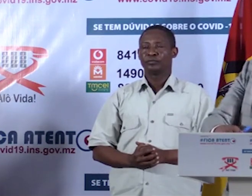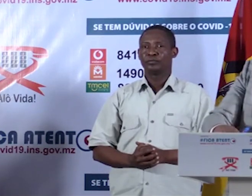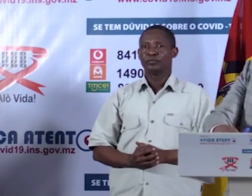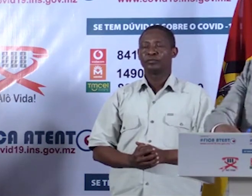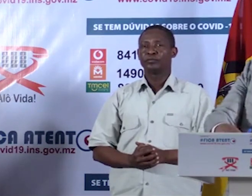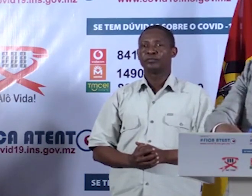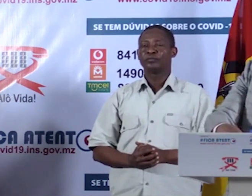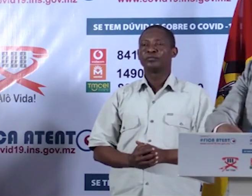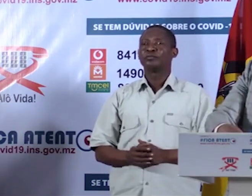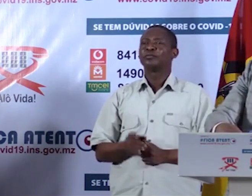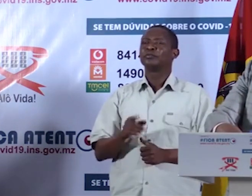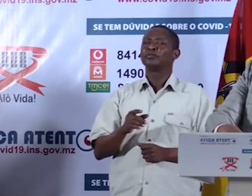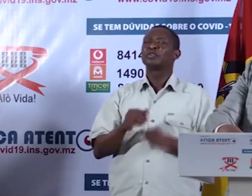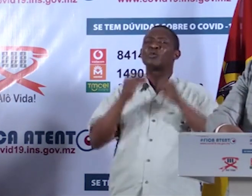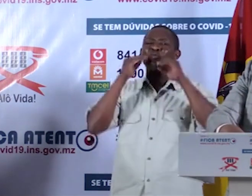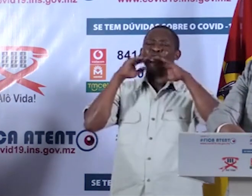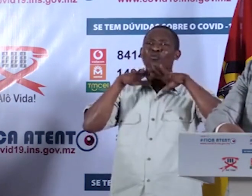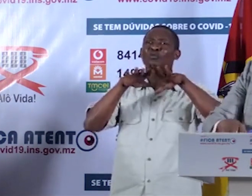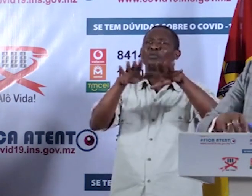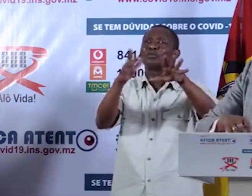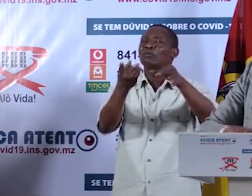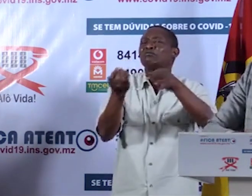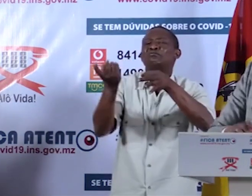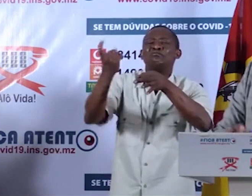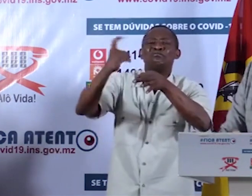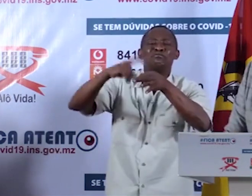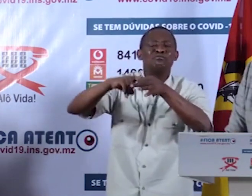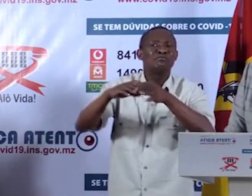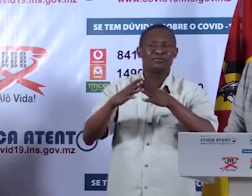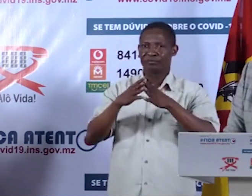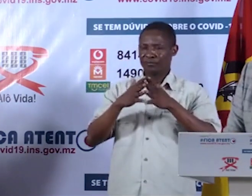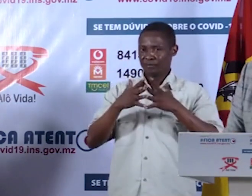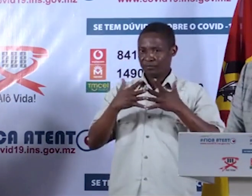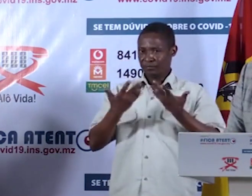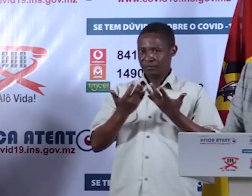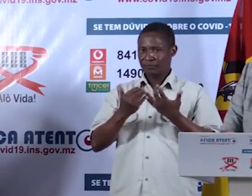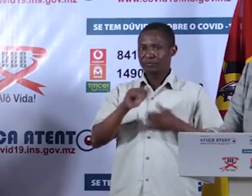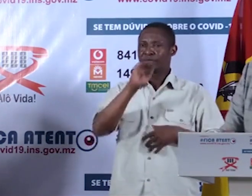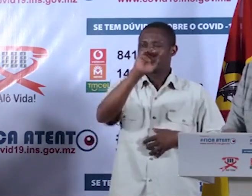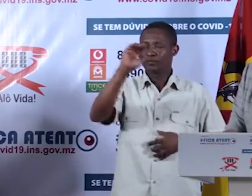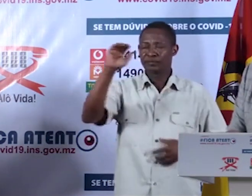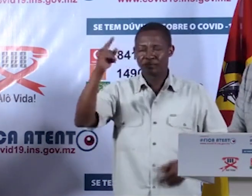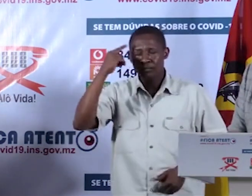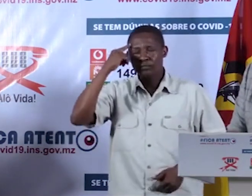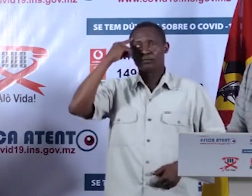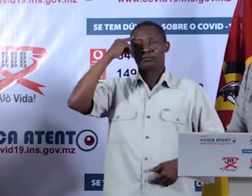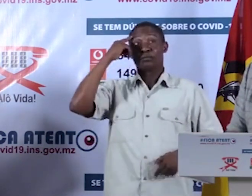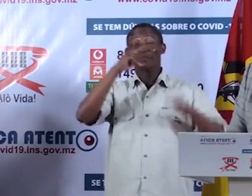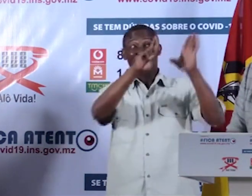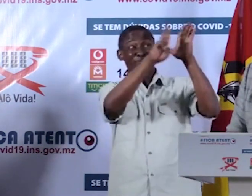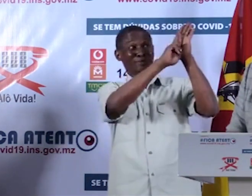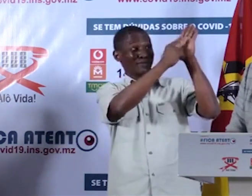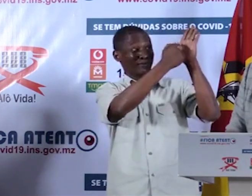Em termos de informação adicional, nós gostaríamos de recordar em relação a uma medida muito importante